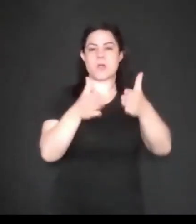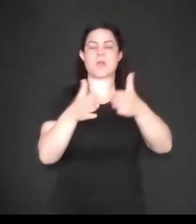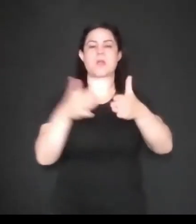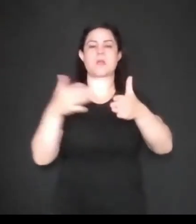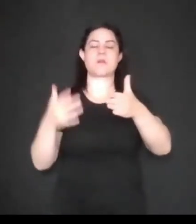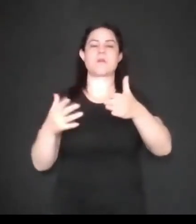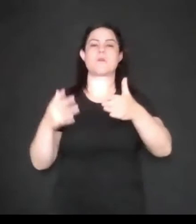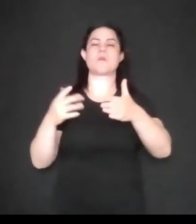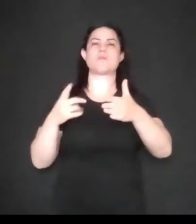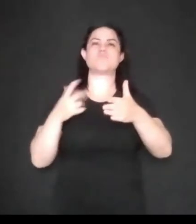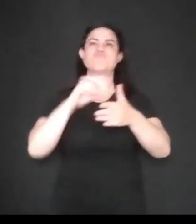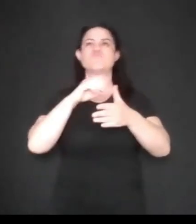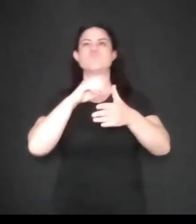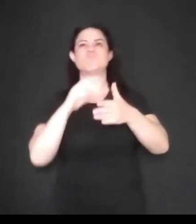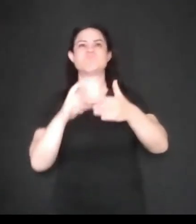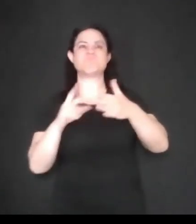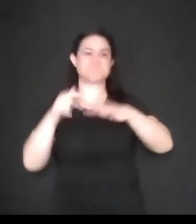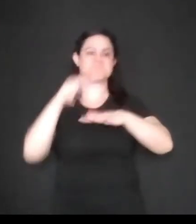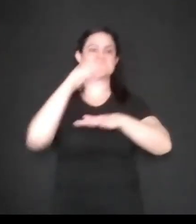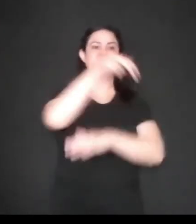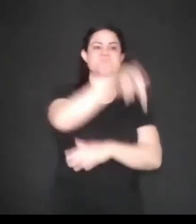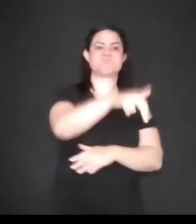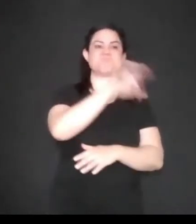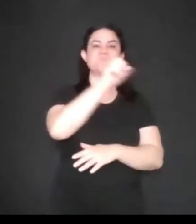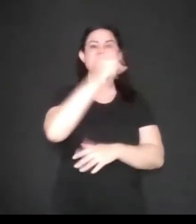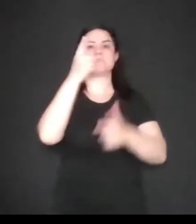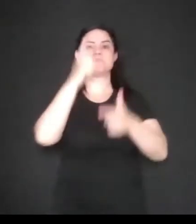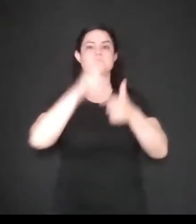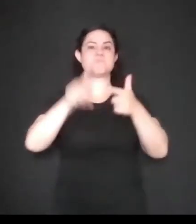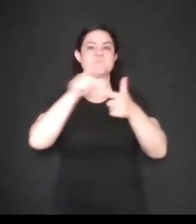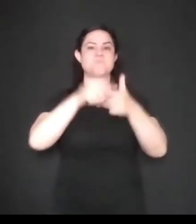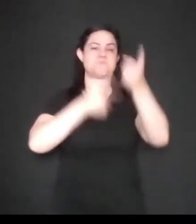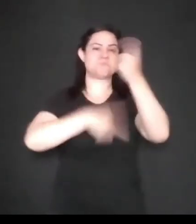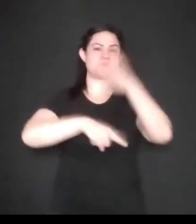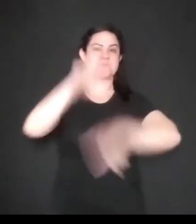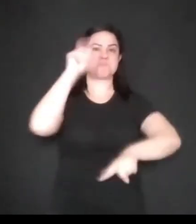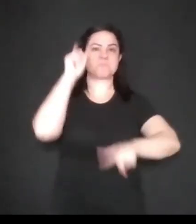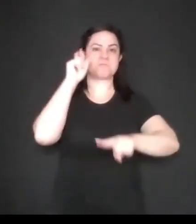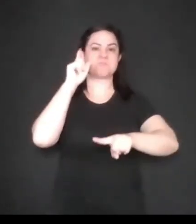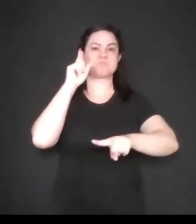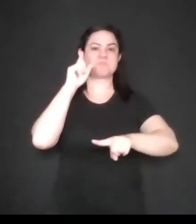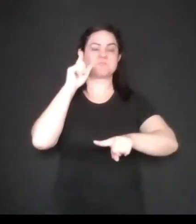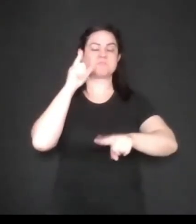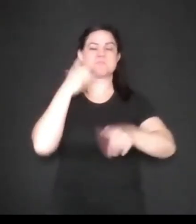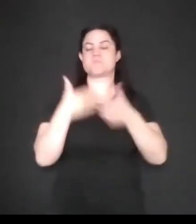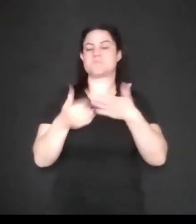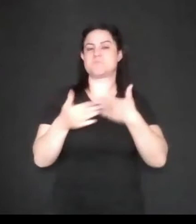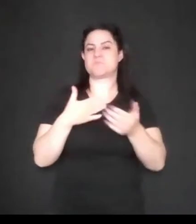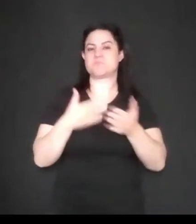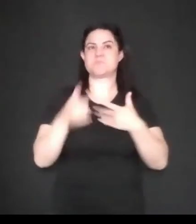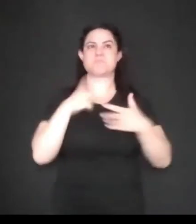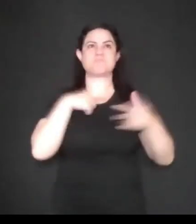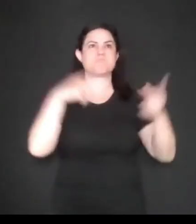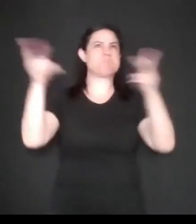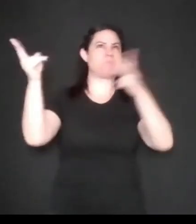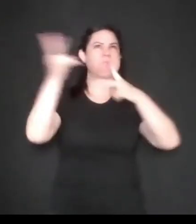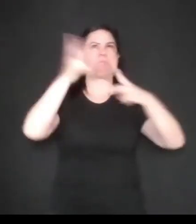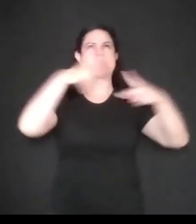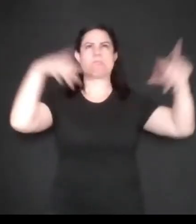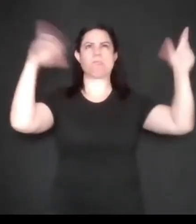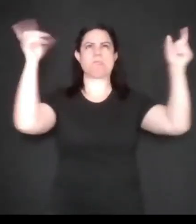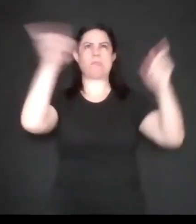problema, ou aplacar a natureza, né? Tempestades,